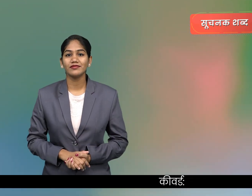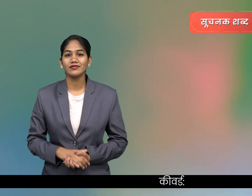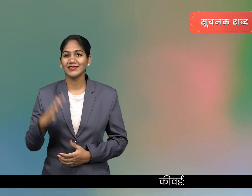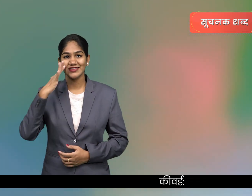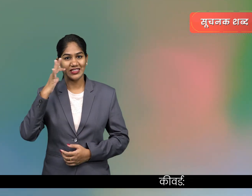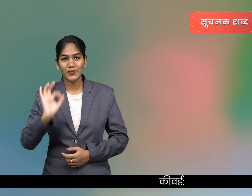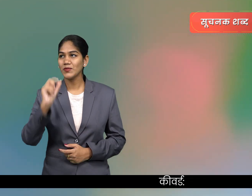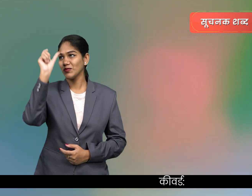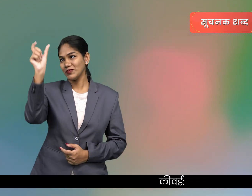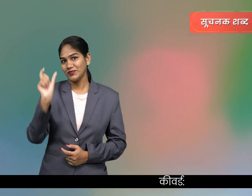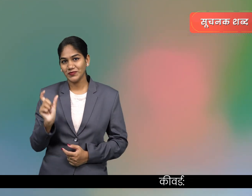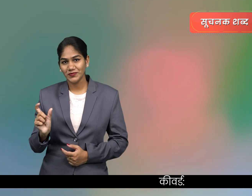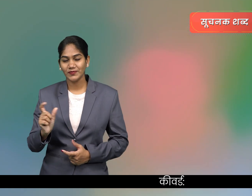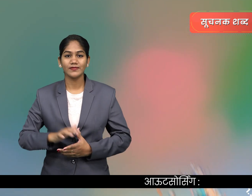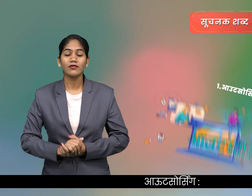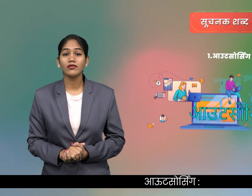कीवर्ड.